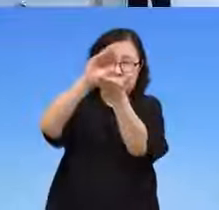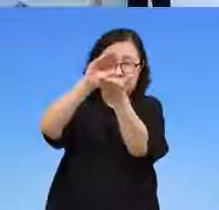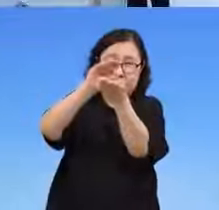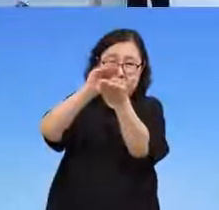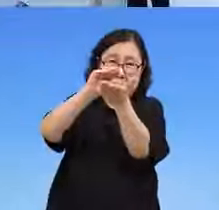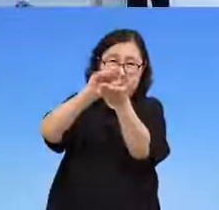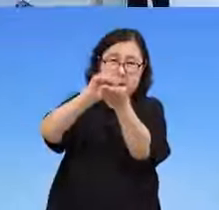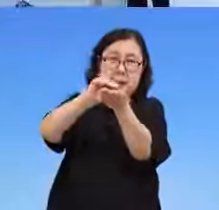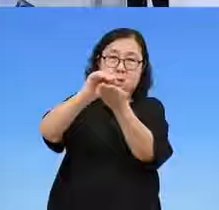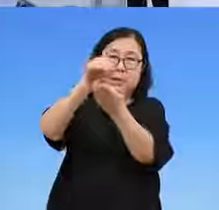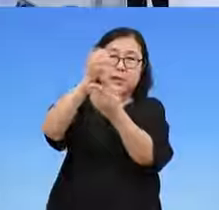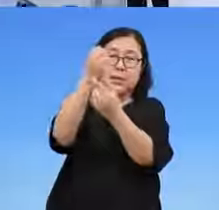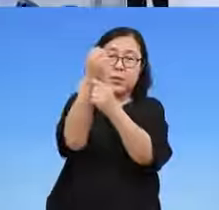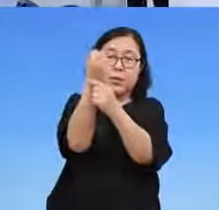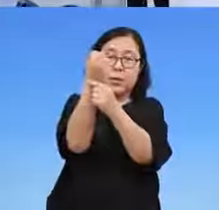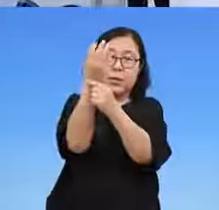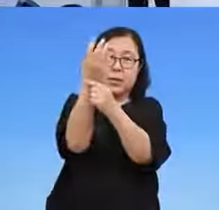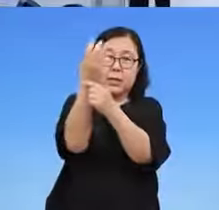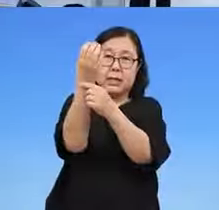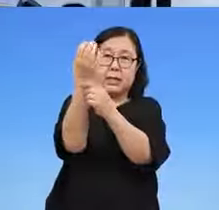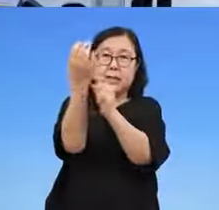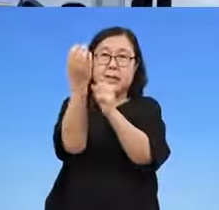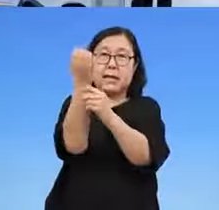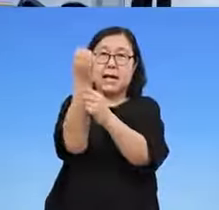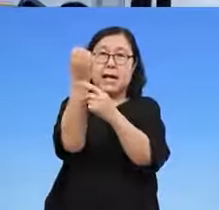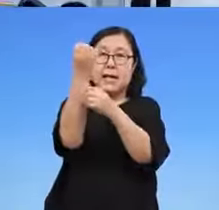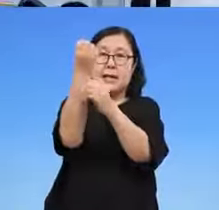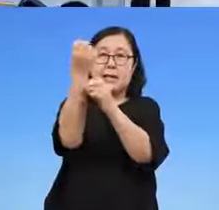꺼져가는 등불 끄지 않는